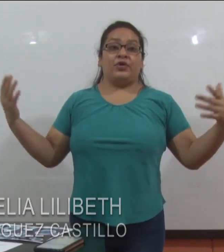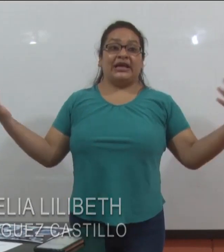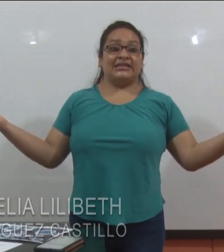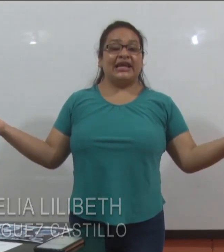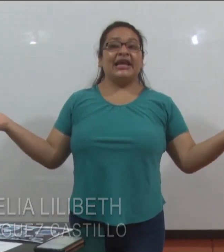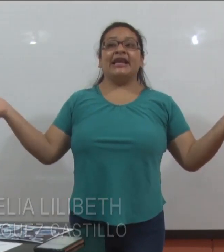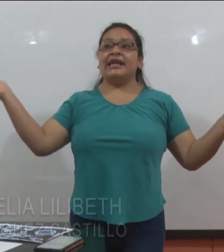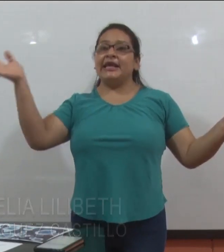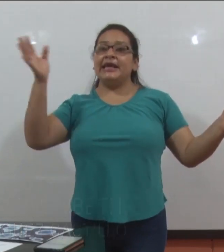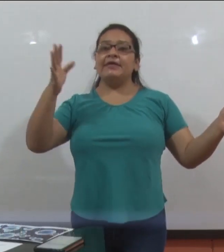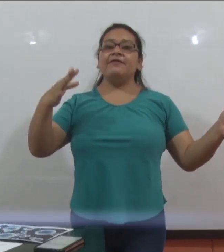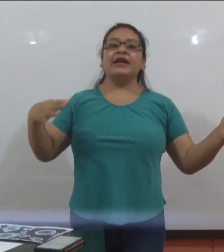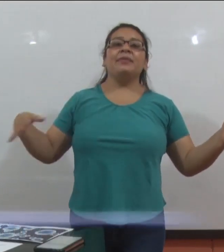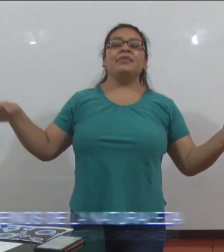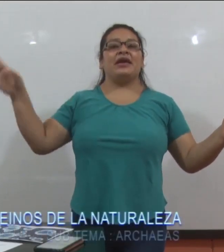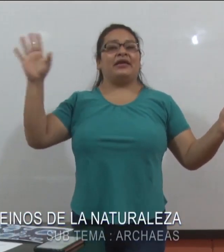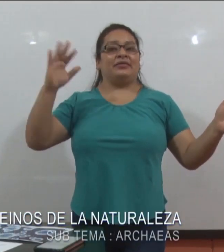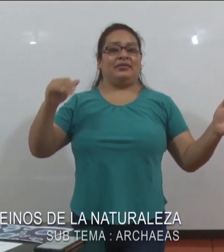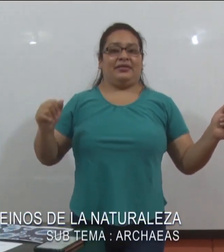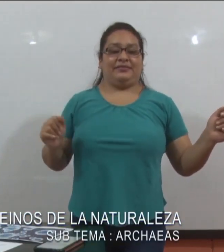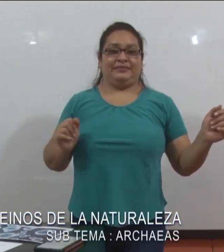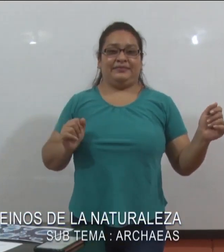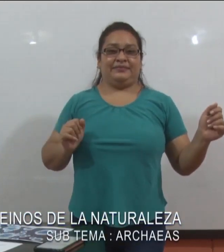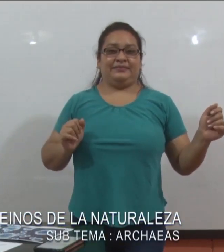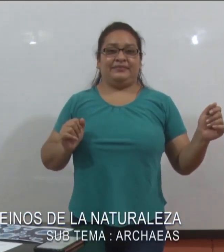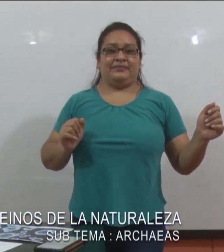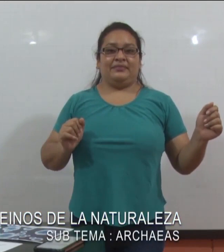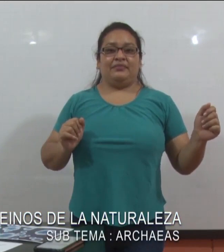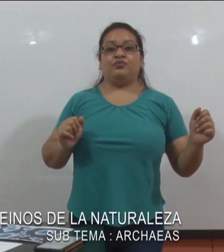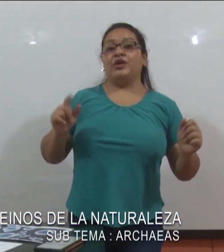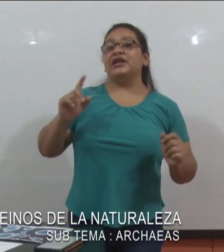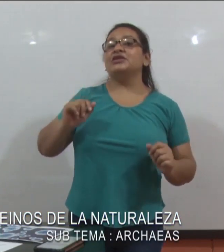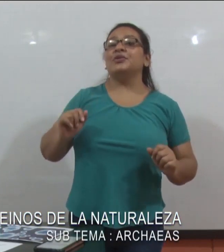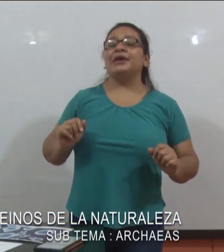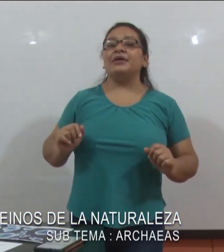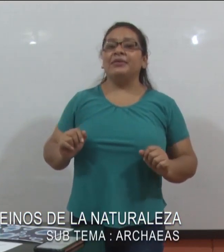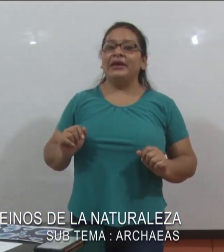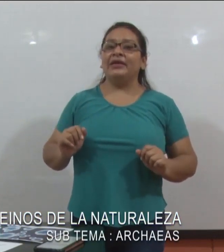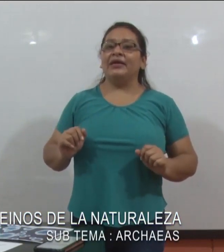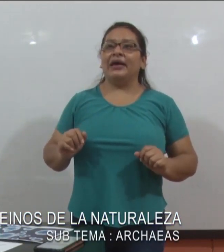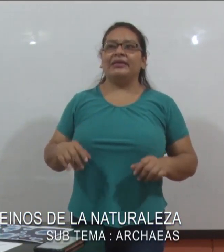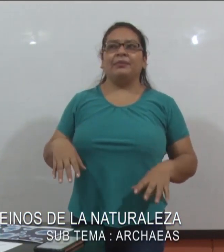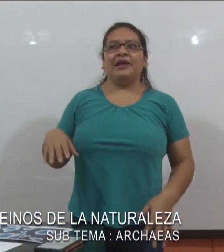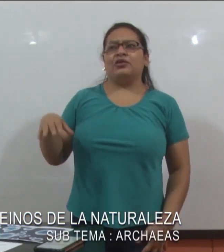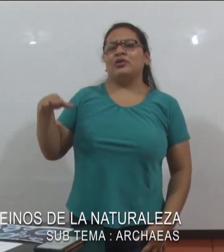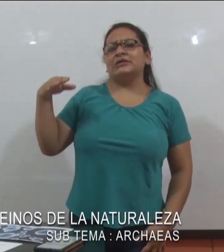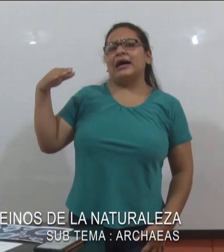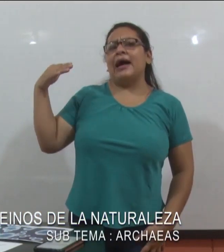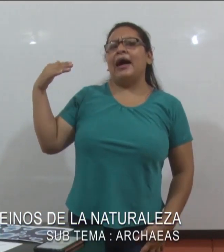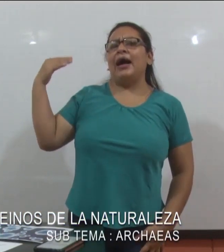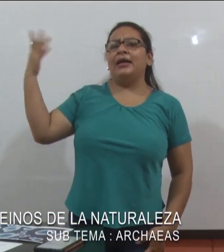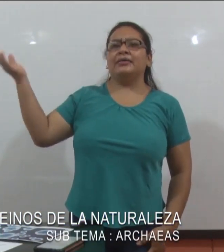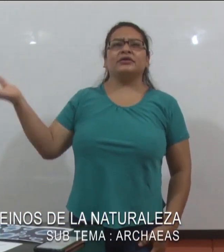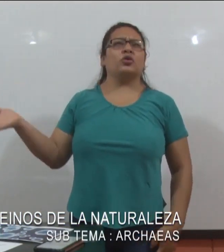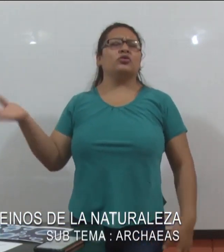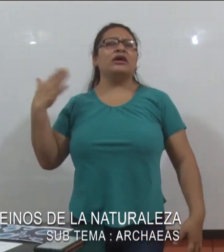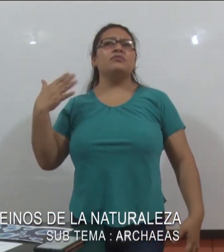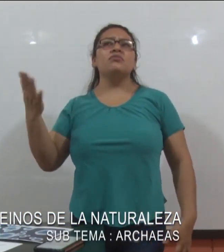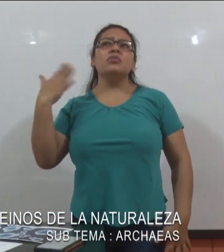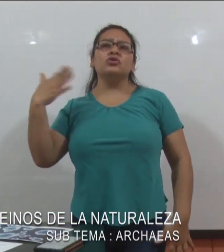porque están en libre ambiente. Pueden sobrevivir a temperaturas altas cuando hay